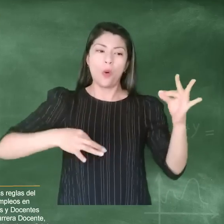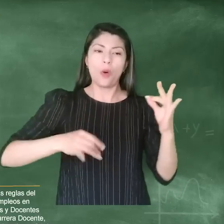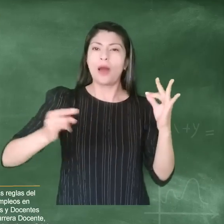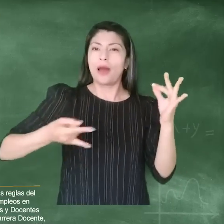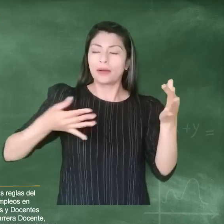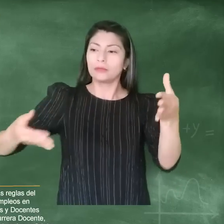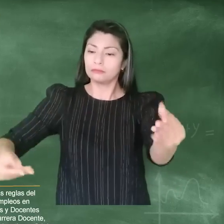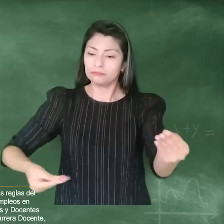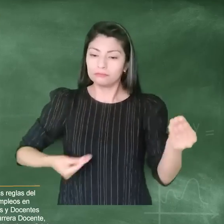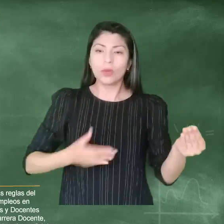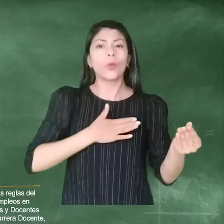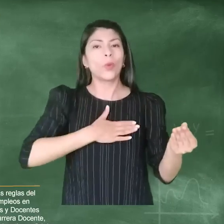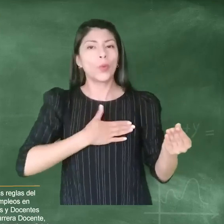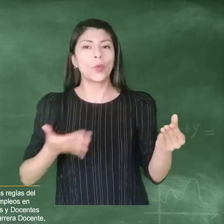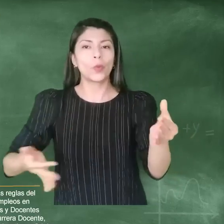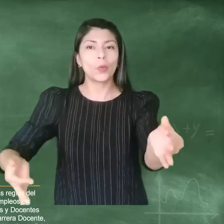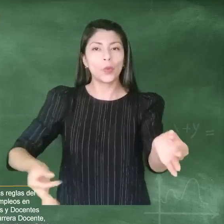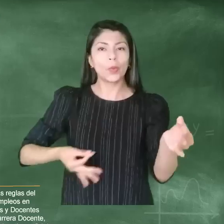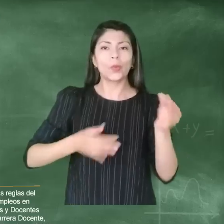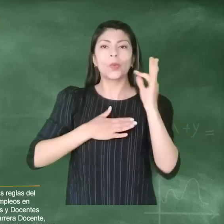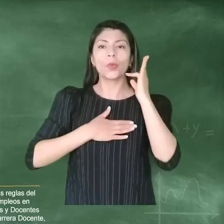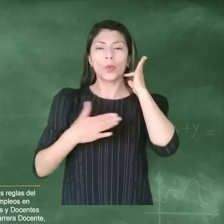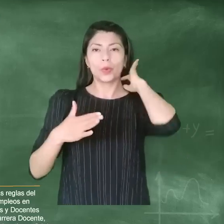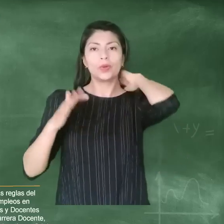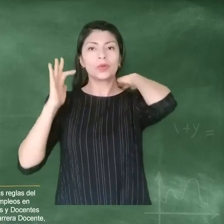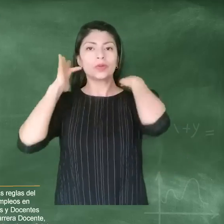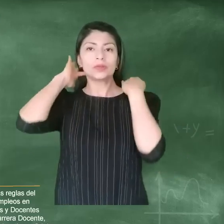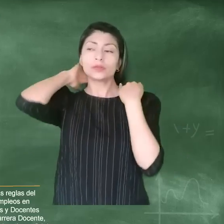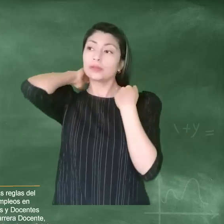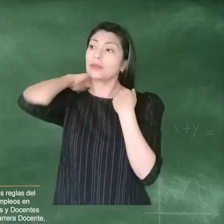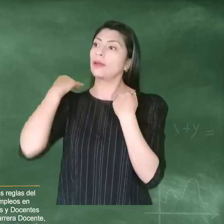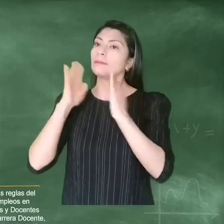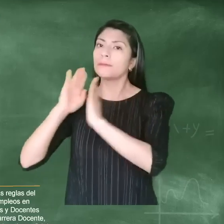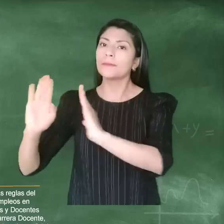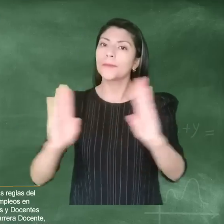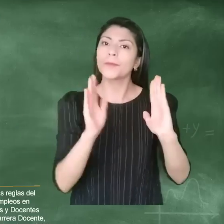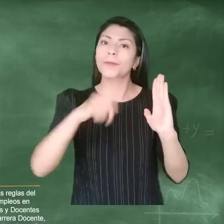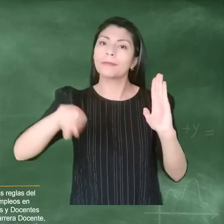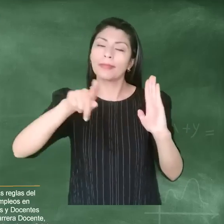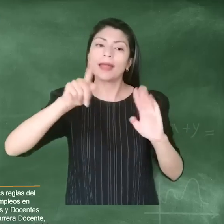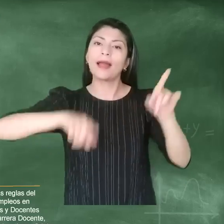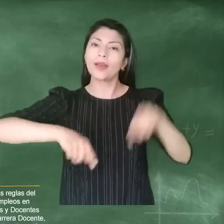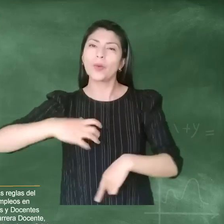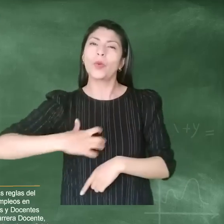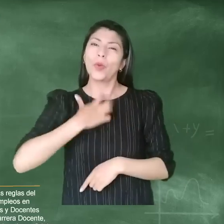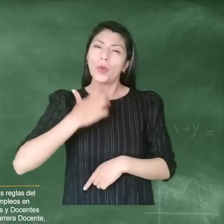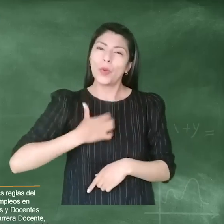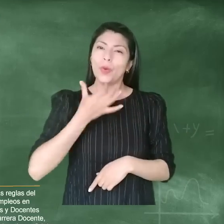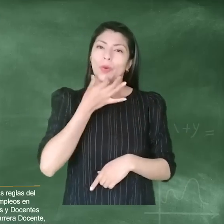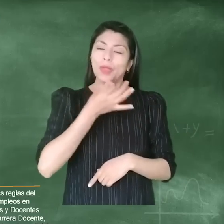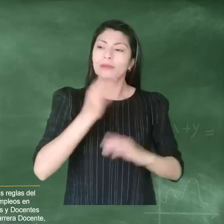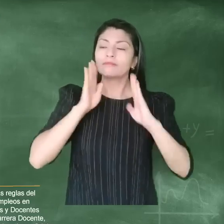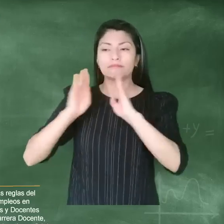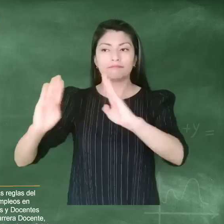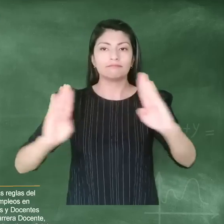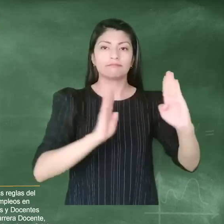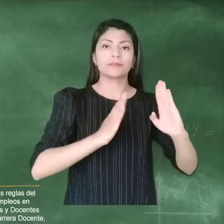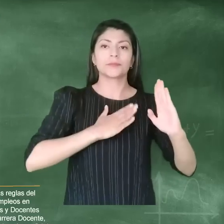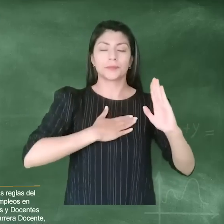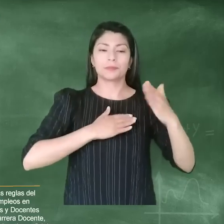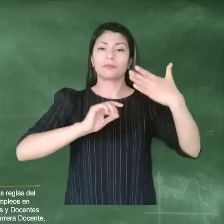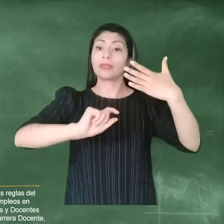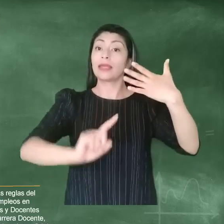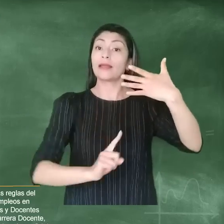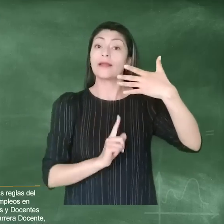de documentos, publicación de verificación de requisitos y atención de las reclamaciones que presenten los